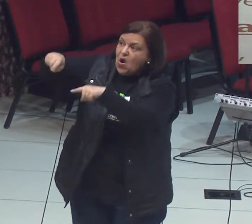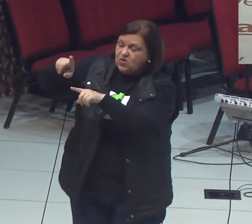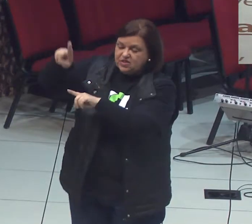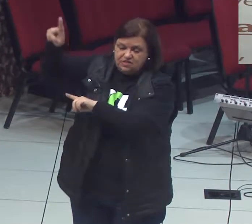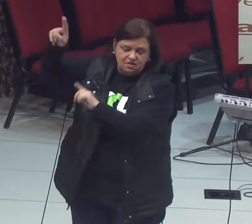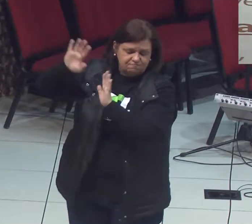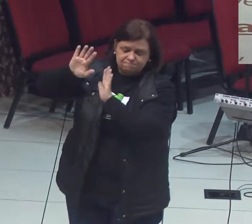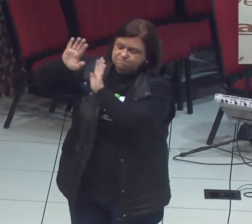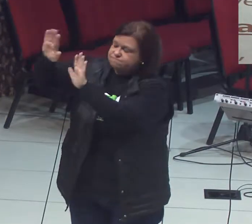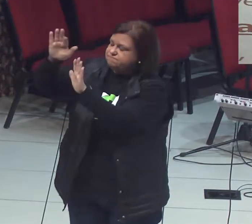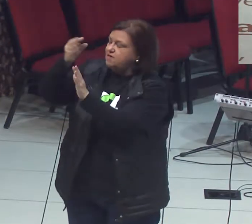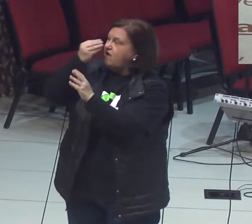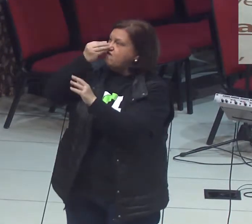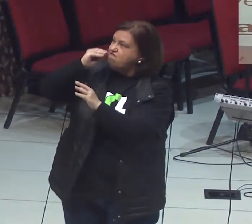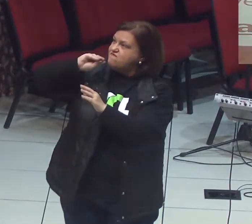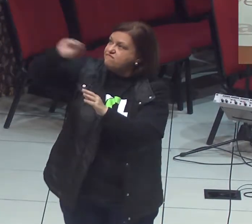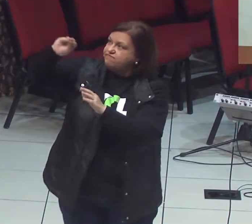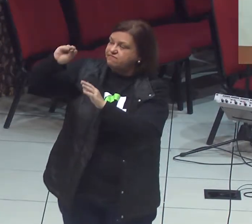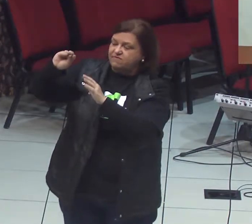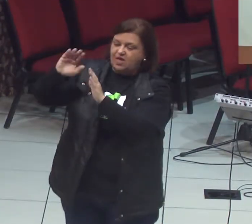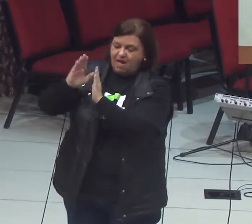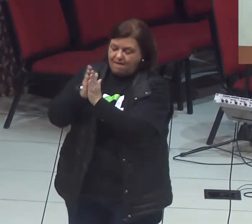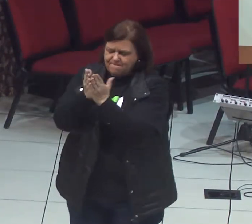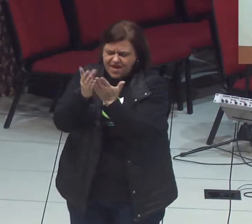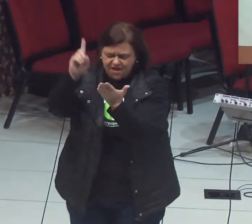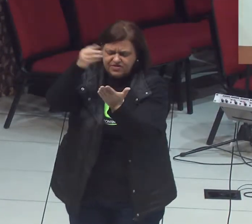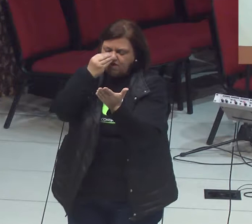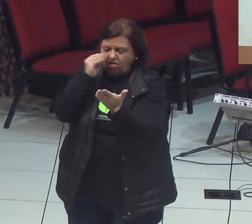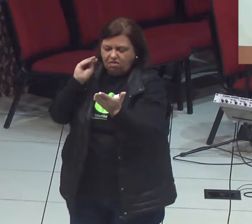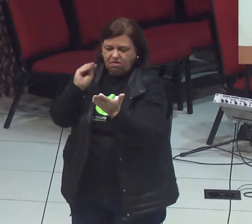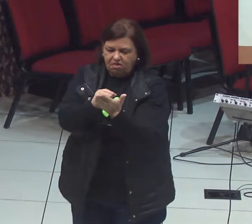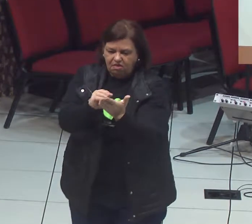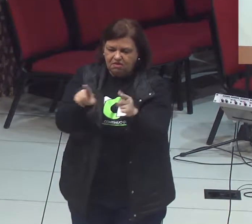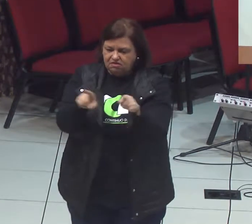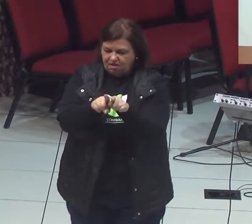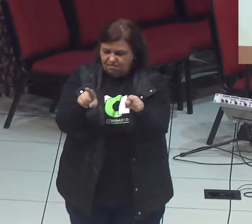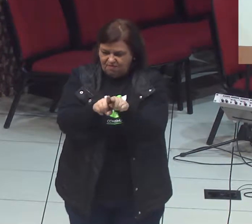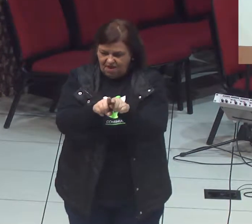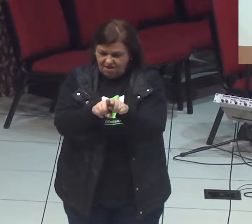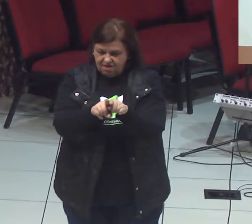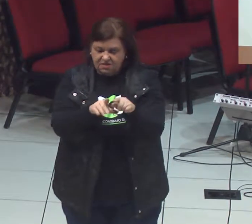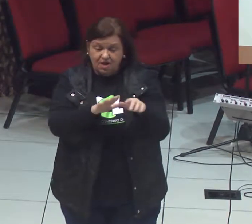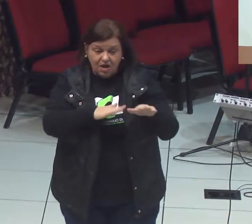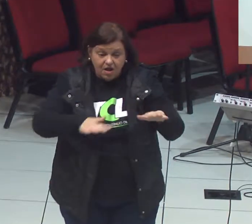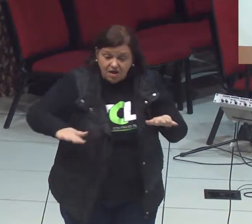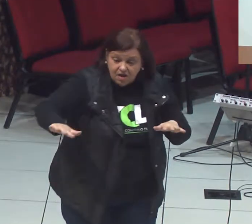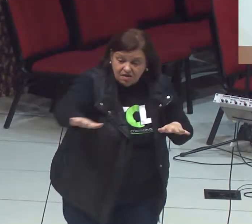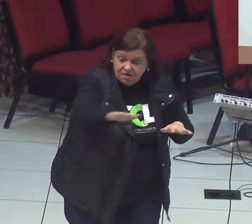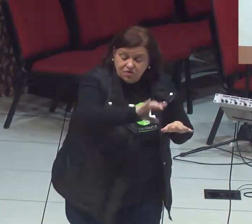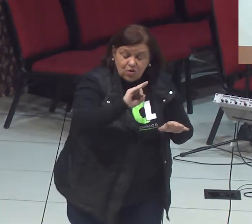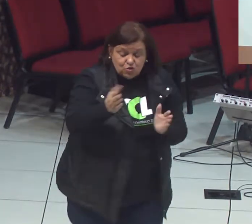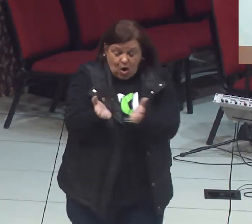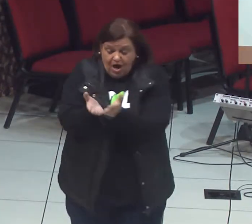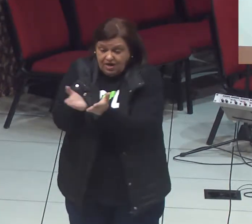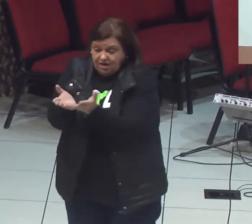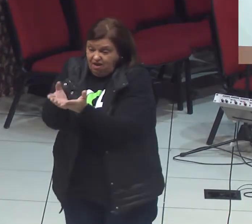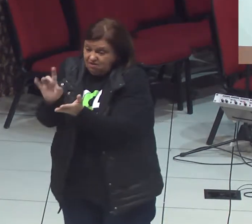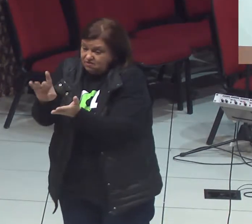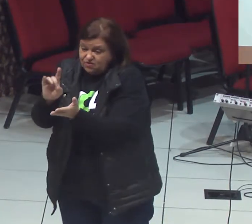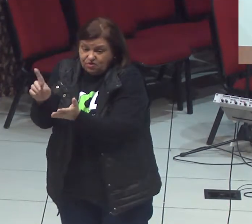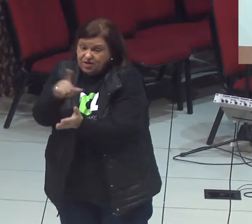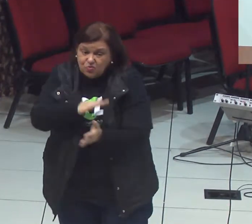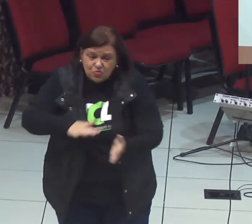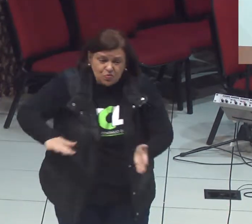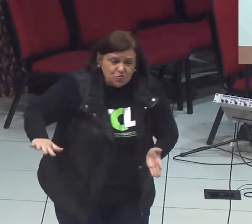Não dos fiéis abandonando a fé, mas que a própria humanidade, o mundo, o palco, estaria